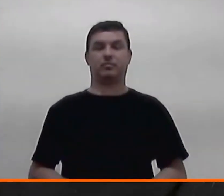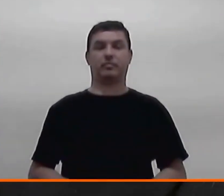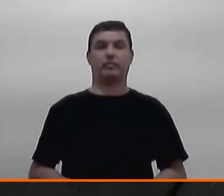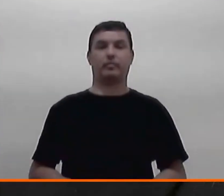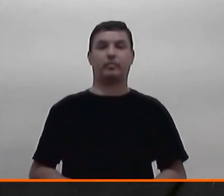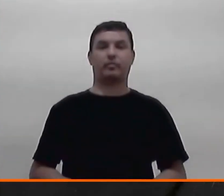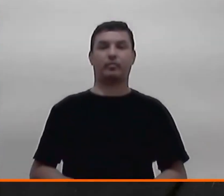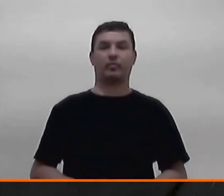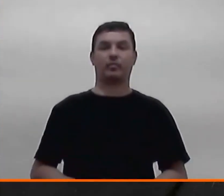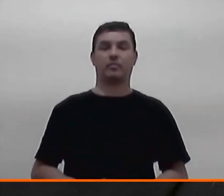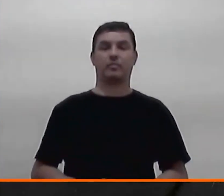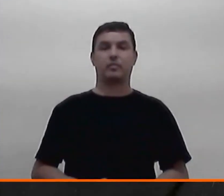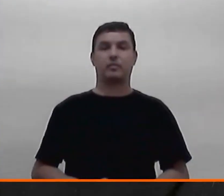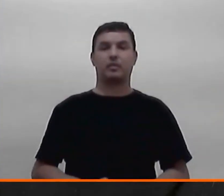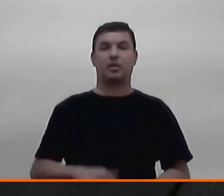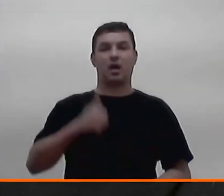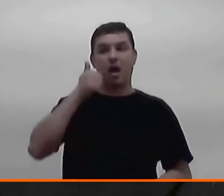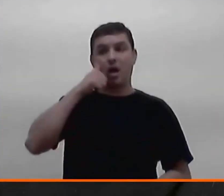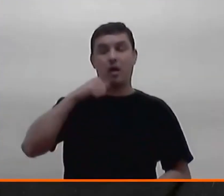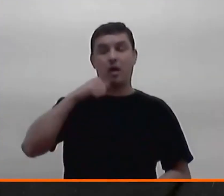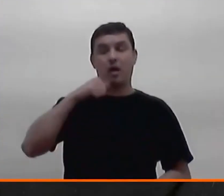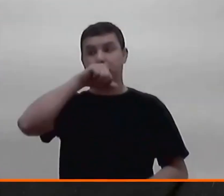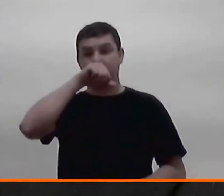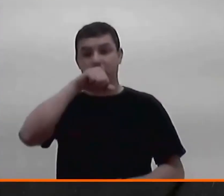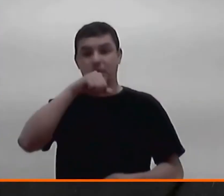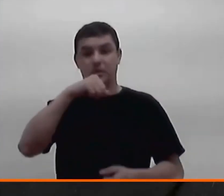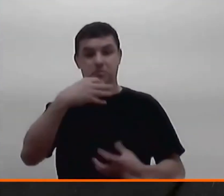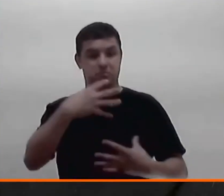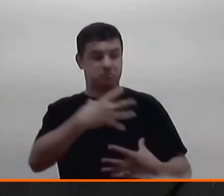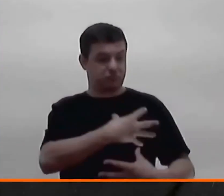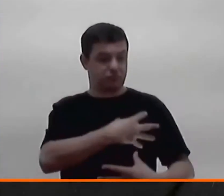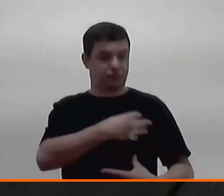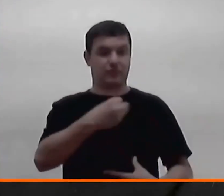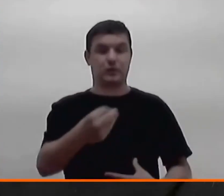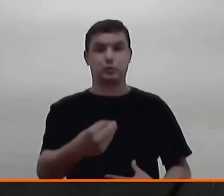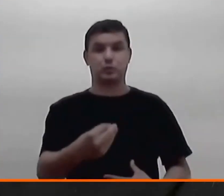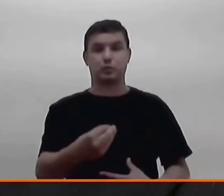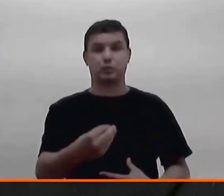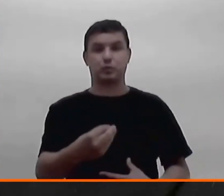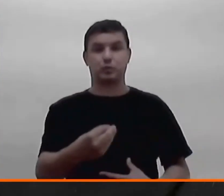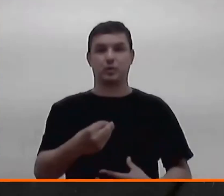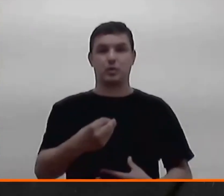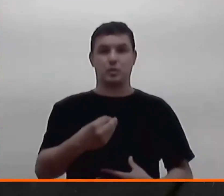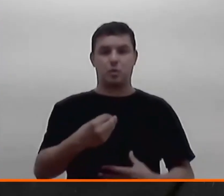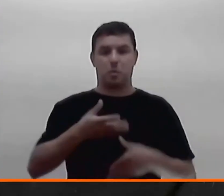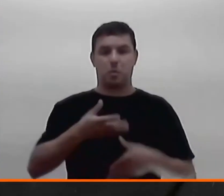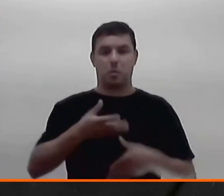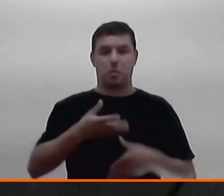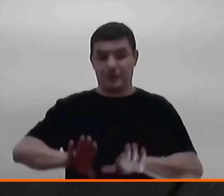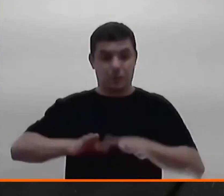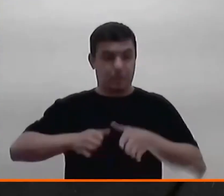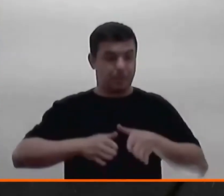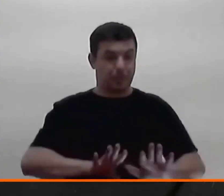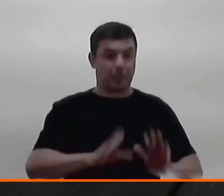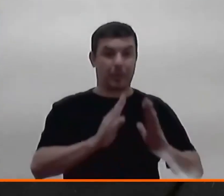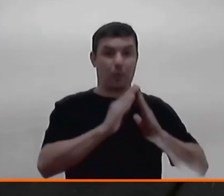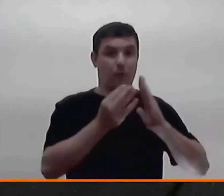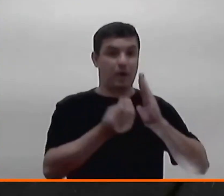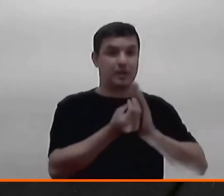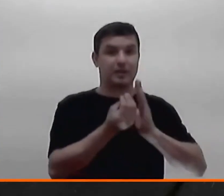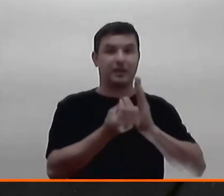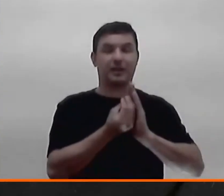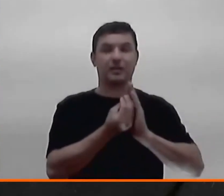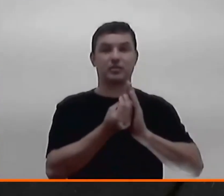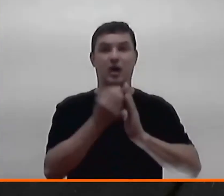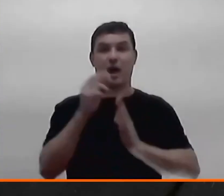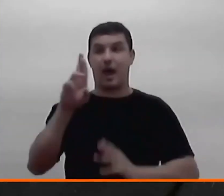a mãe, essa mãe é reprodutora. A igreja, Rebeca